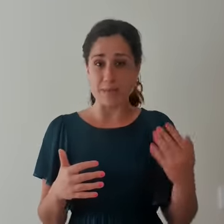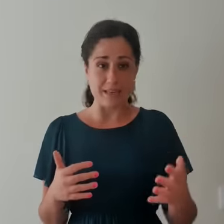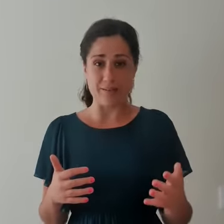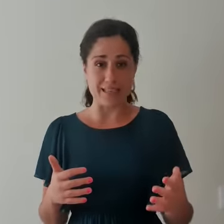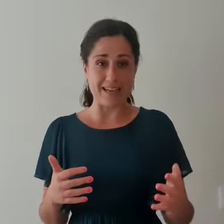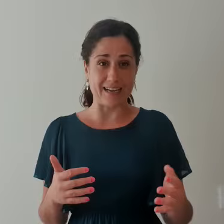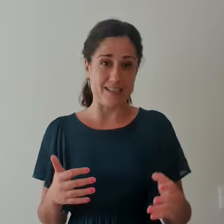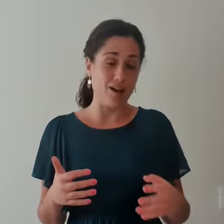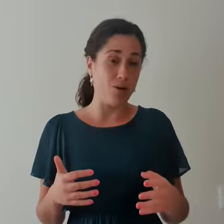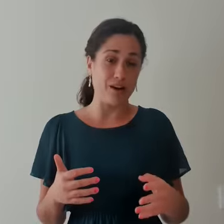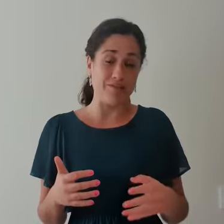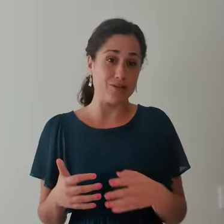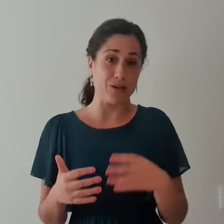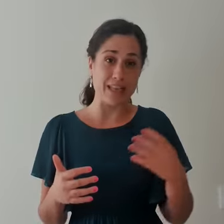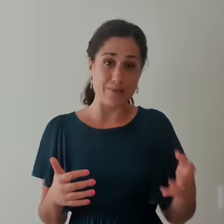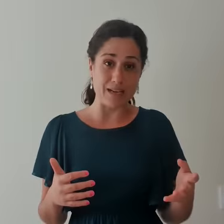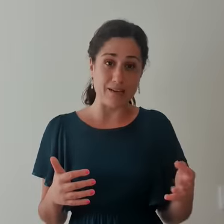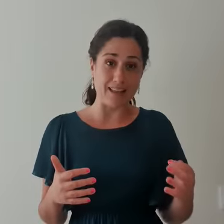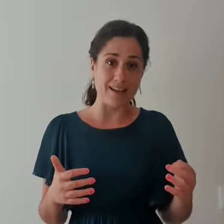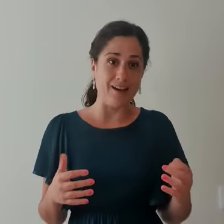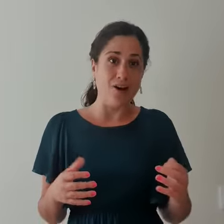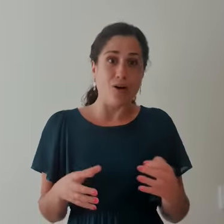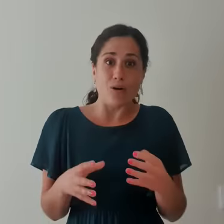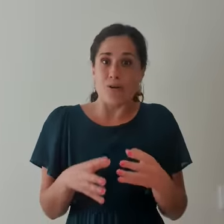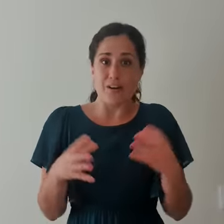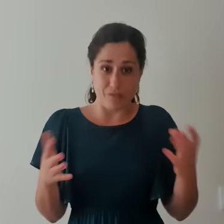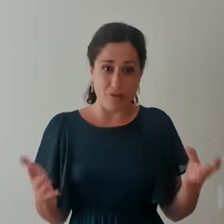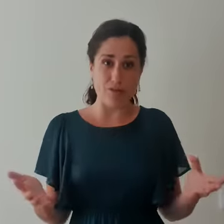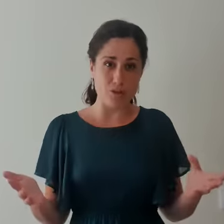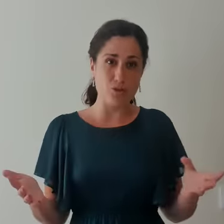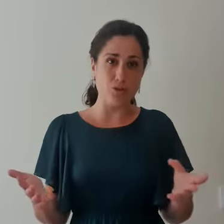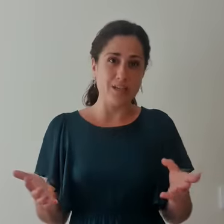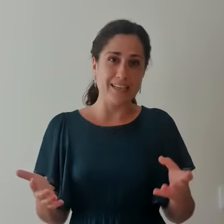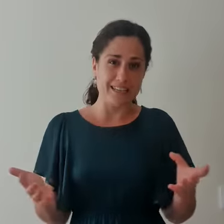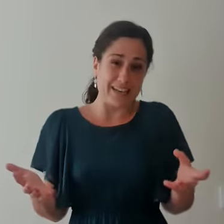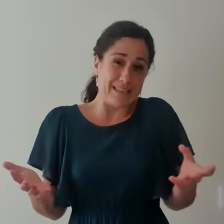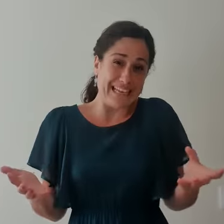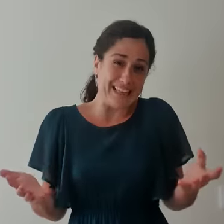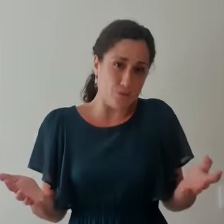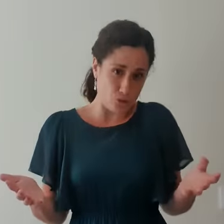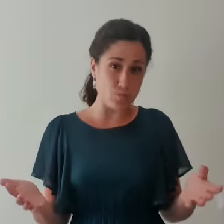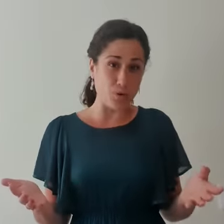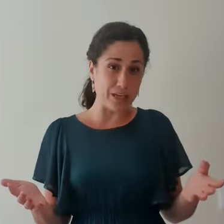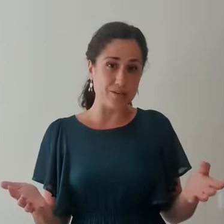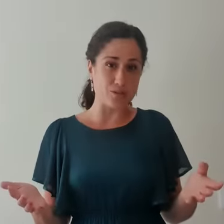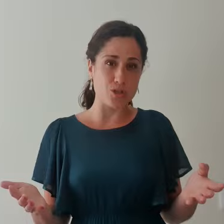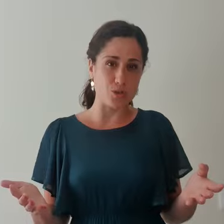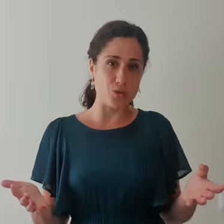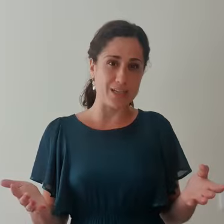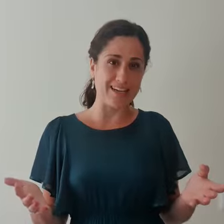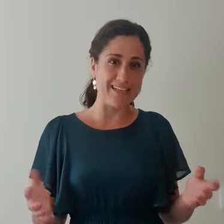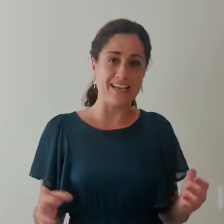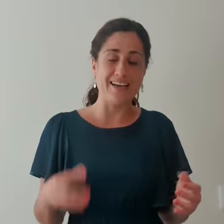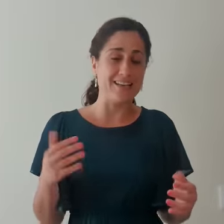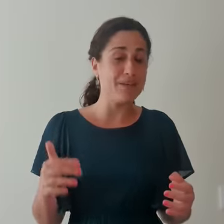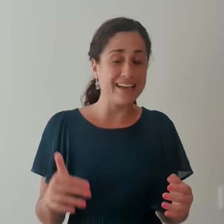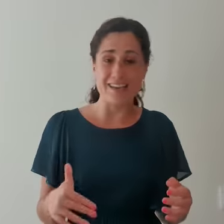Villa de Vallecas o la factoría de Villaverde, o reforzando y revitalizando esos polígonos industriales. También creemos